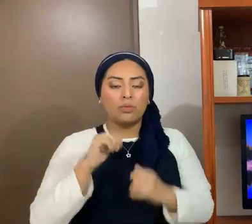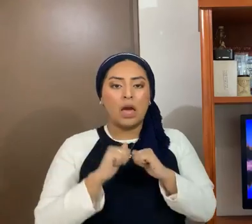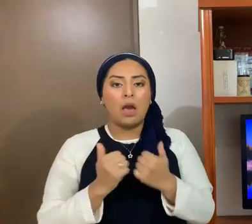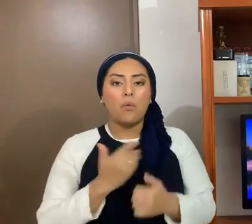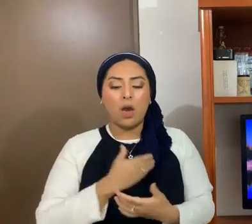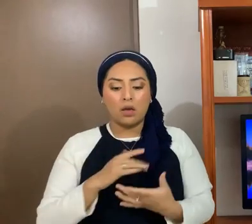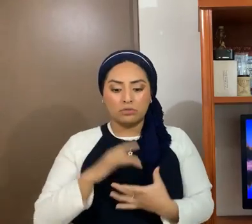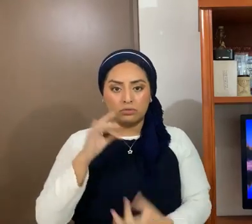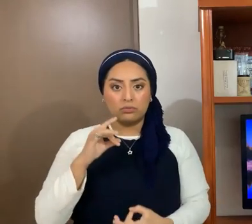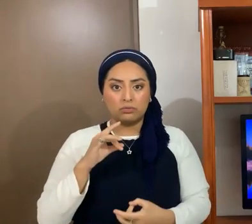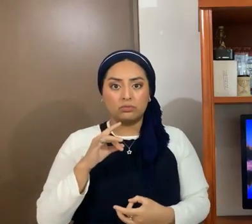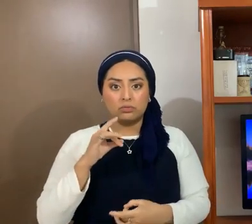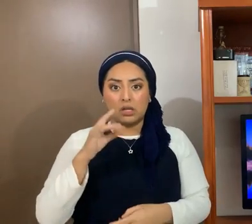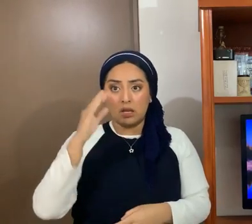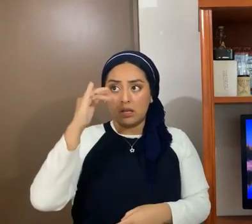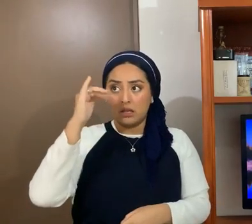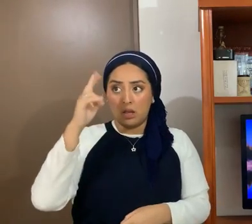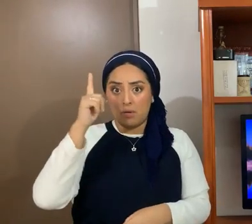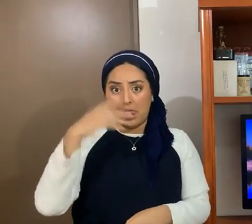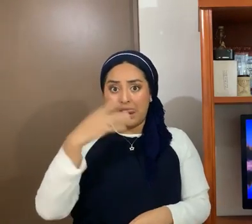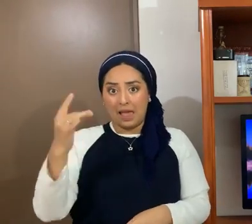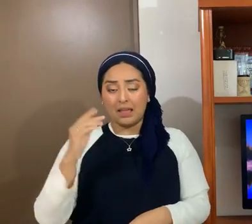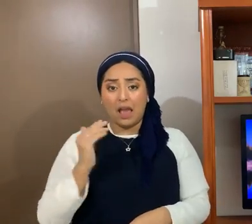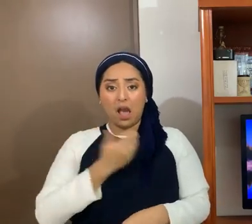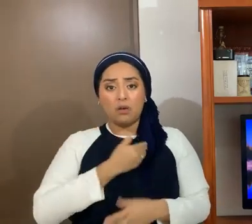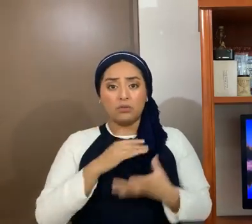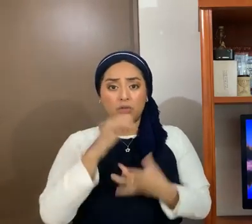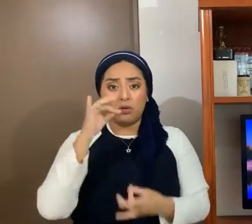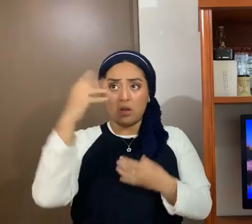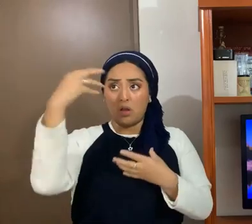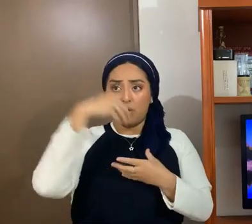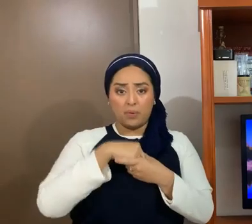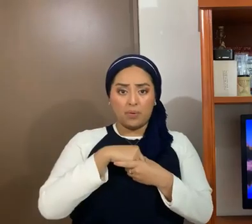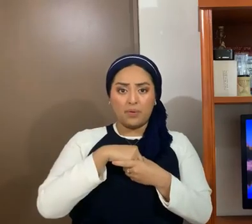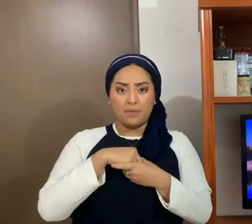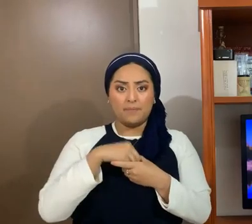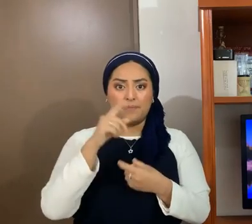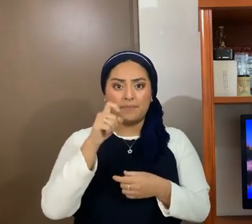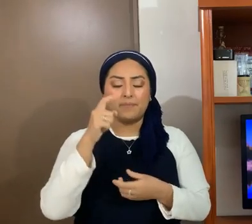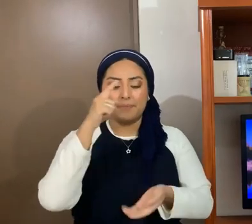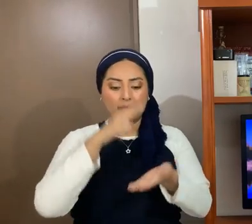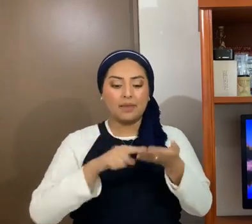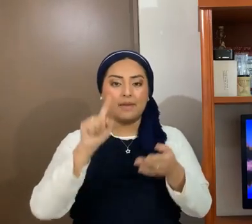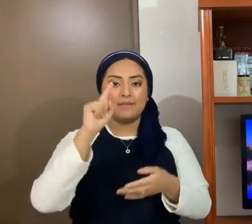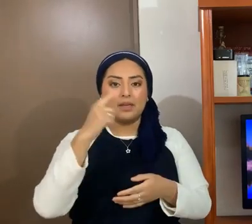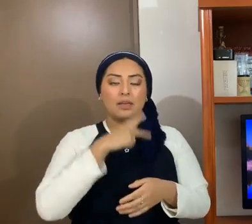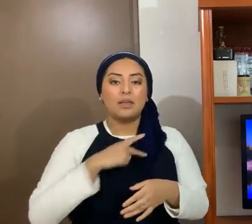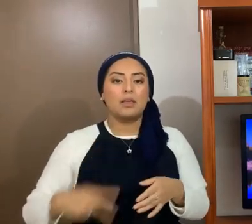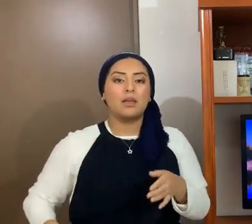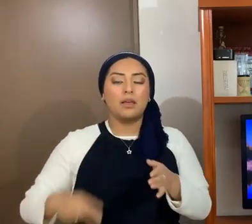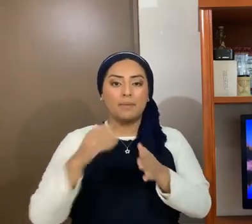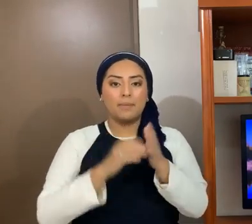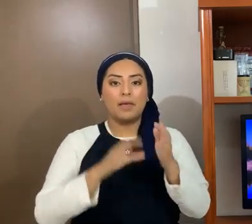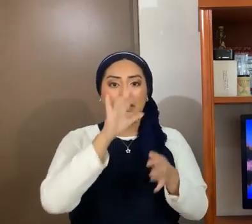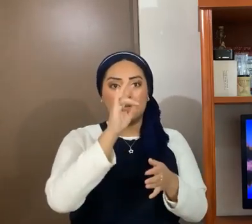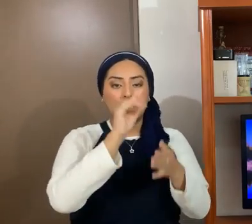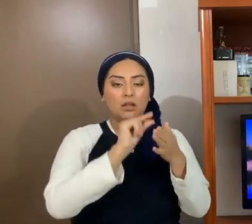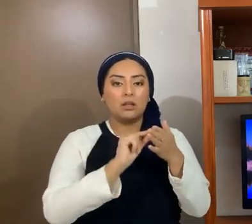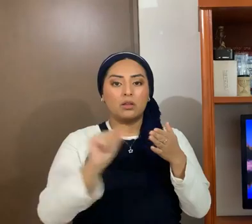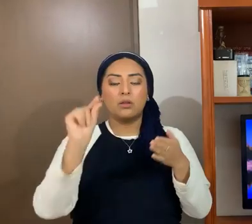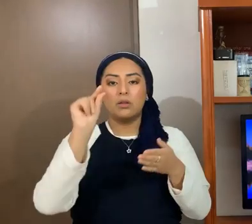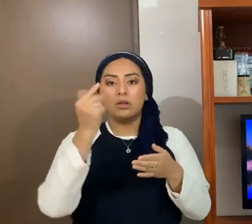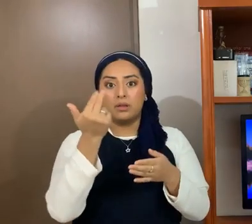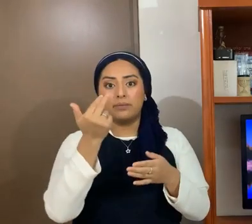nuestra alma? ¿Realmente será agradable para el Eterno, para habitar ahí? Ahora, vamos entonces a Primera de Reyes, capítulo 7, 13. Dice, y